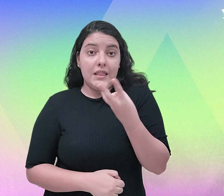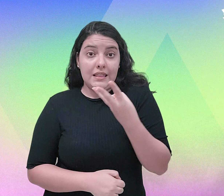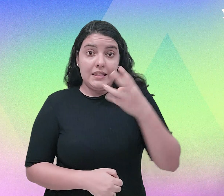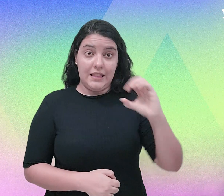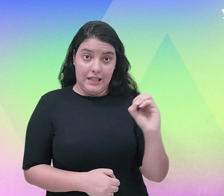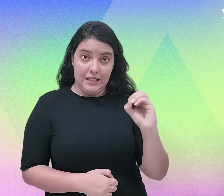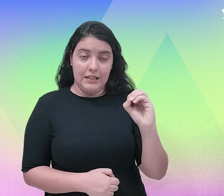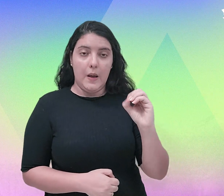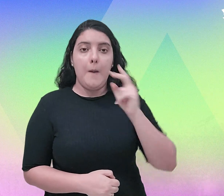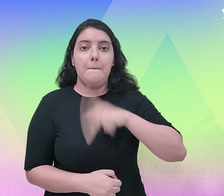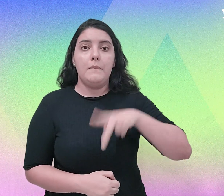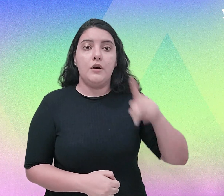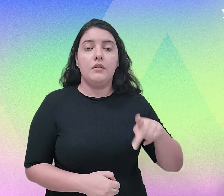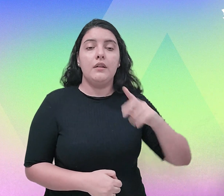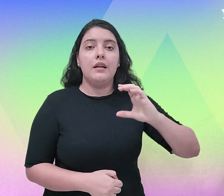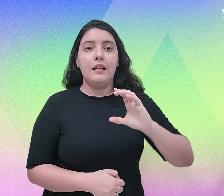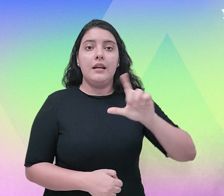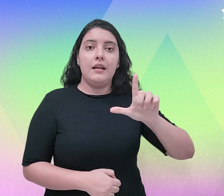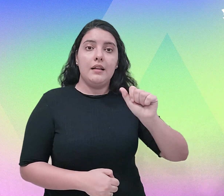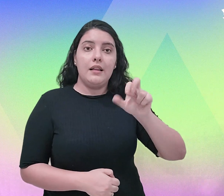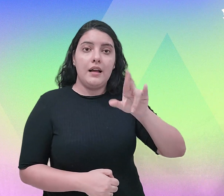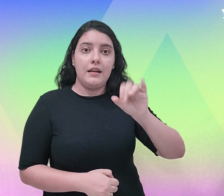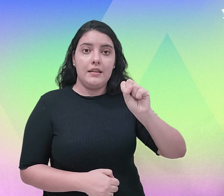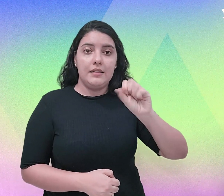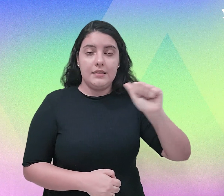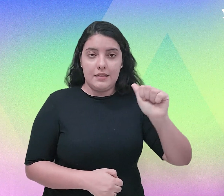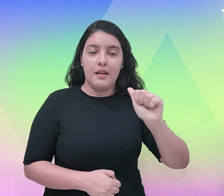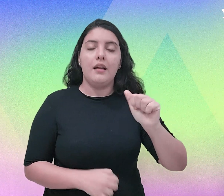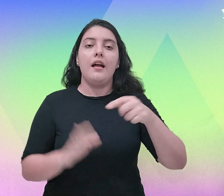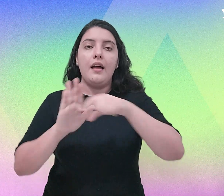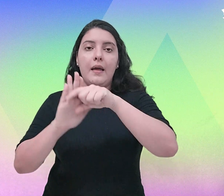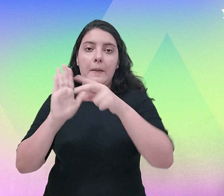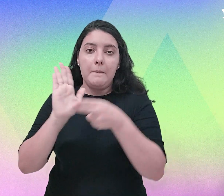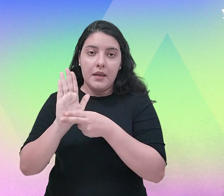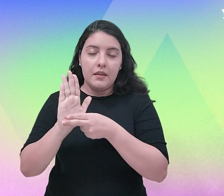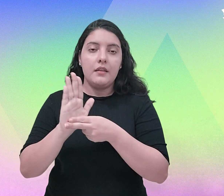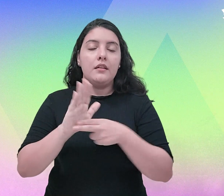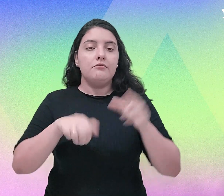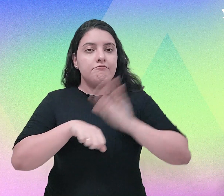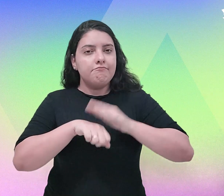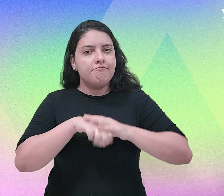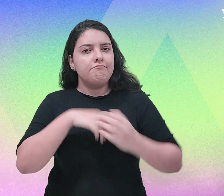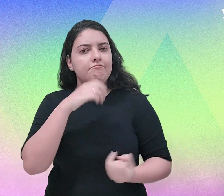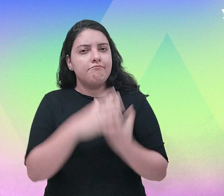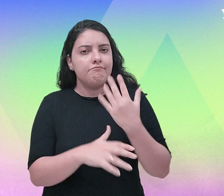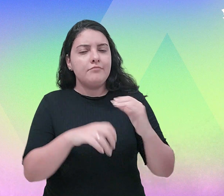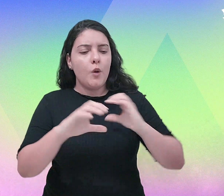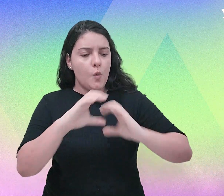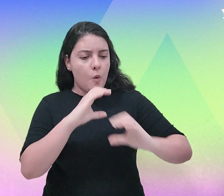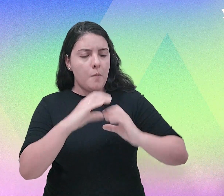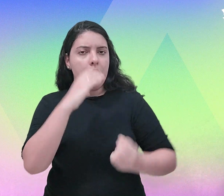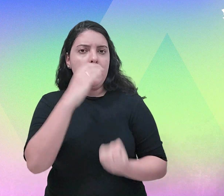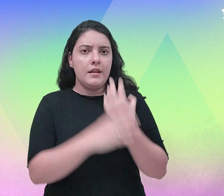aula professora Clarissa Costa ementa desenvolver um espaço de comunicação e Criação em dança